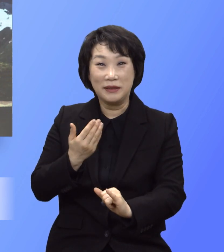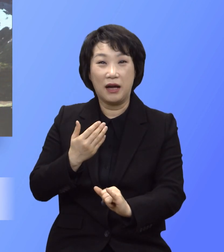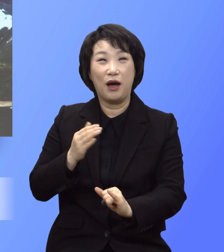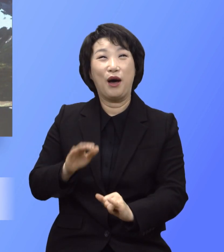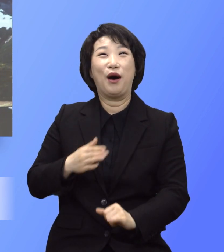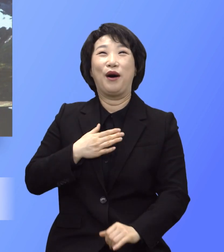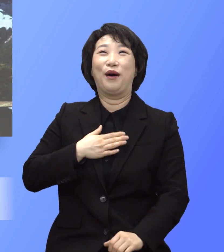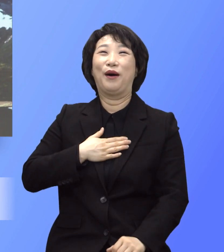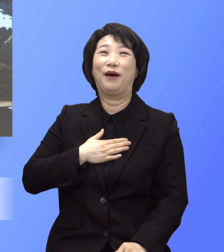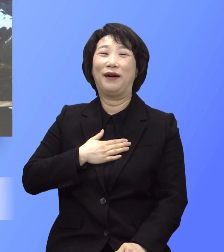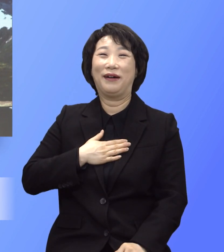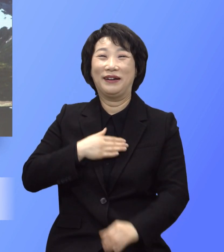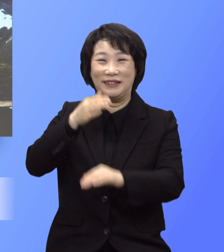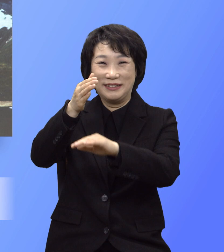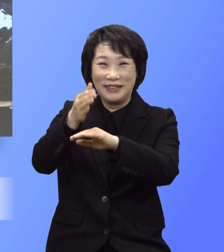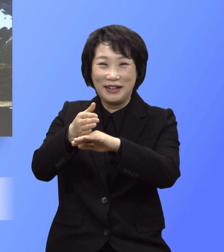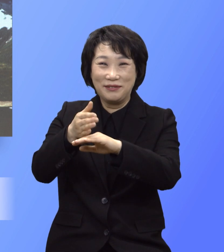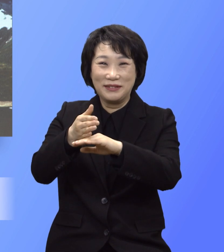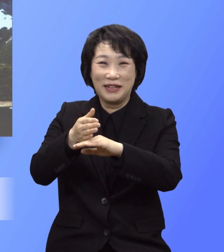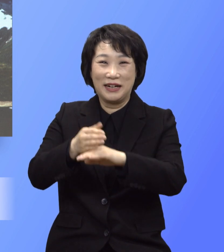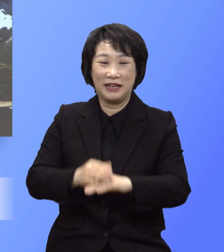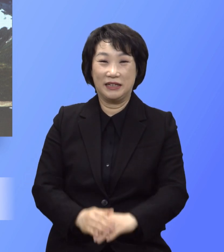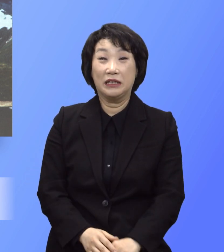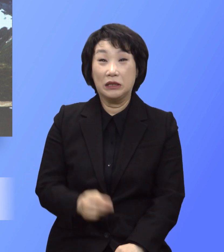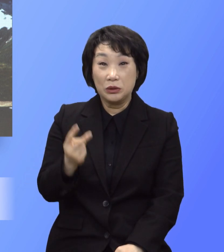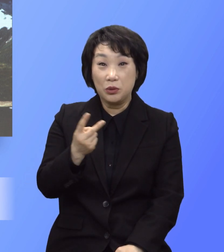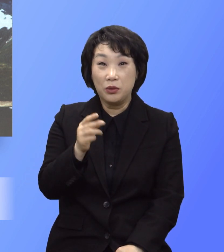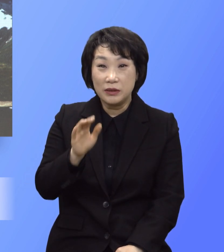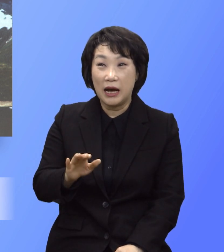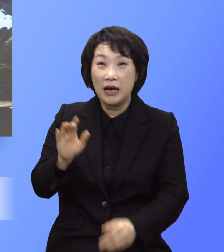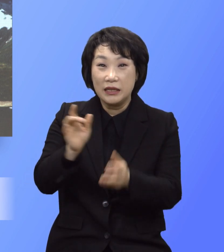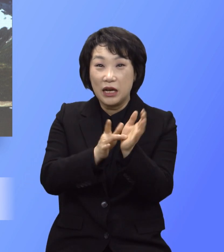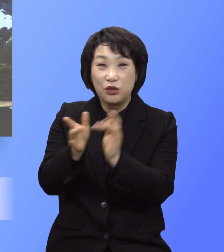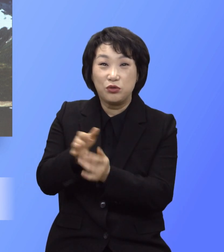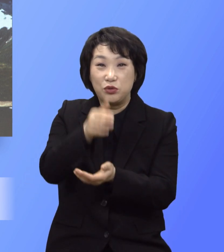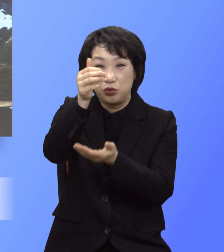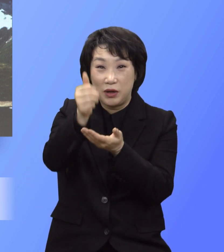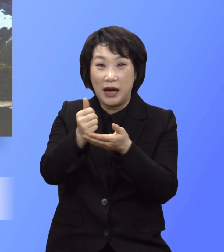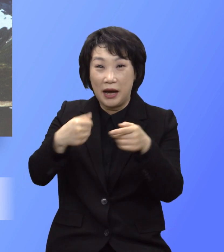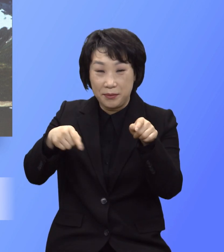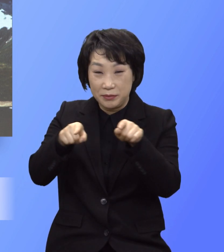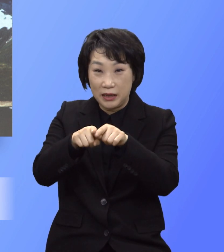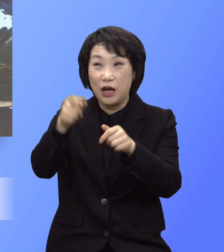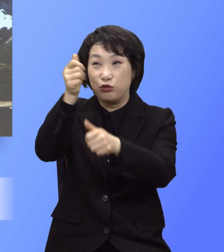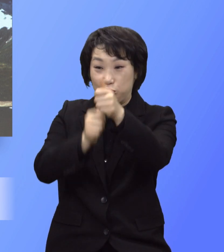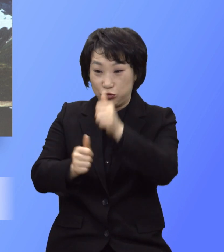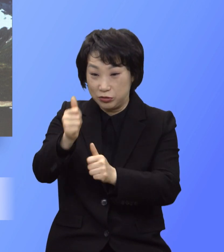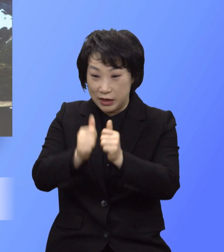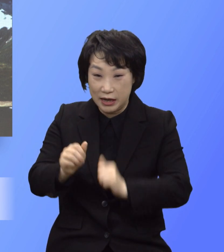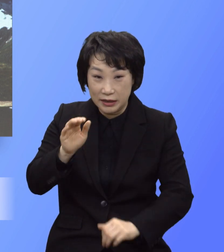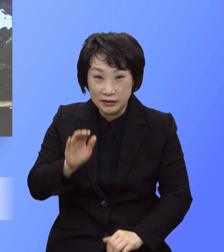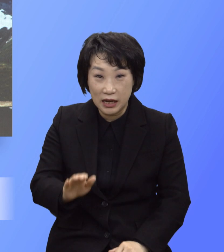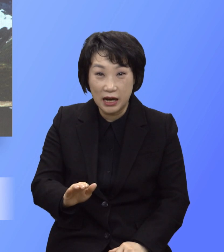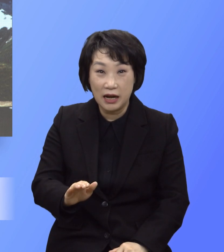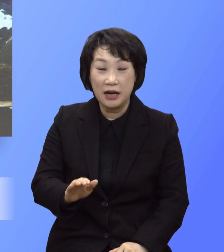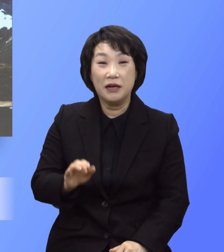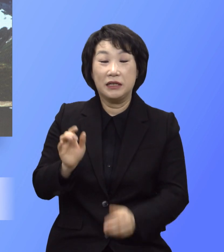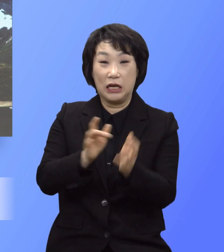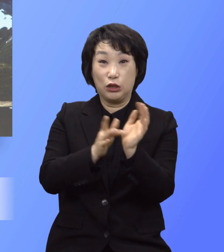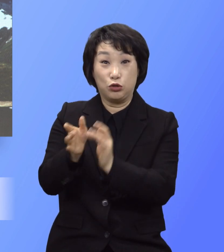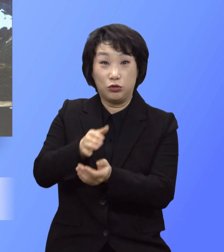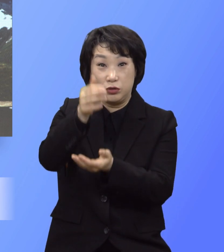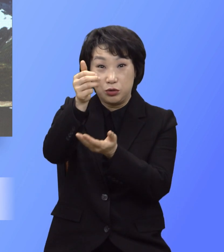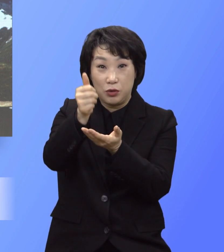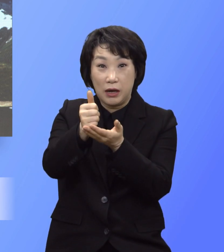너무 감사하죠. 또 그리스도와 함께한 후사니 예수